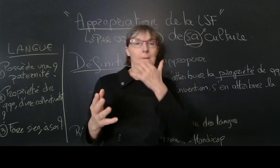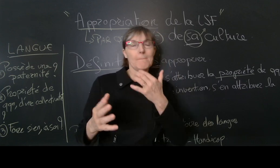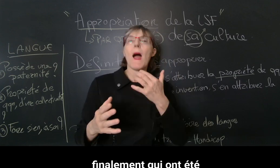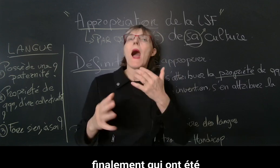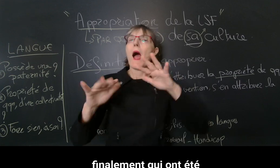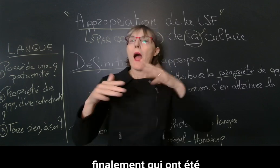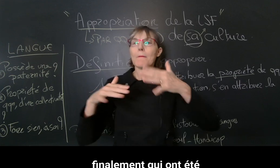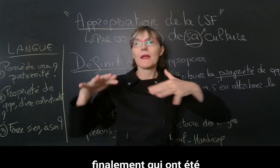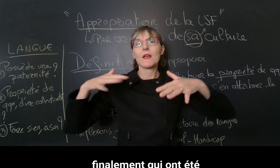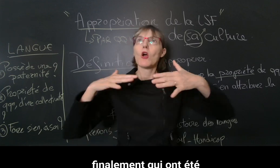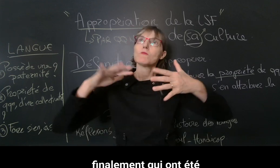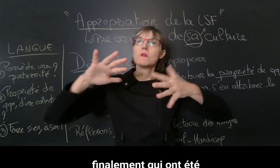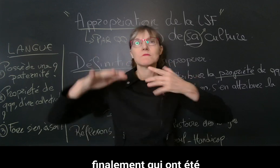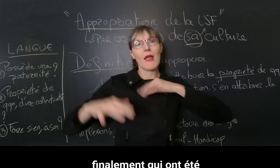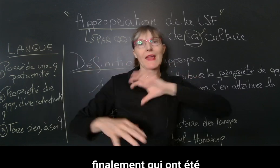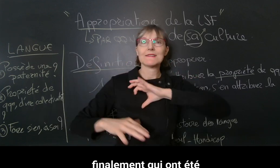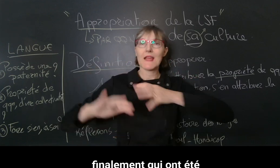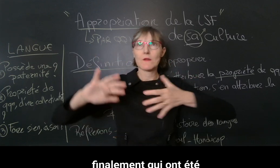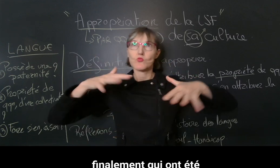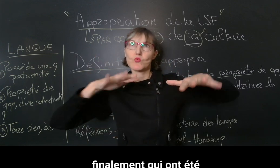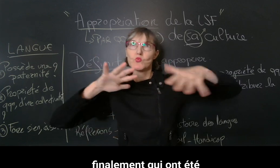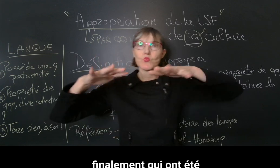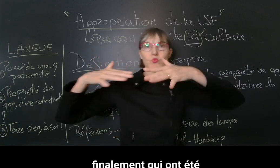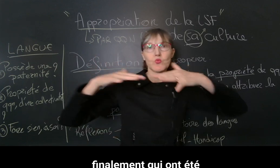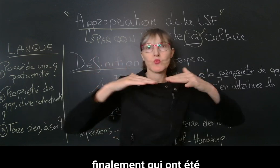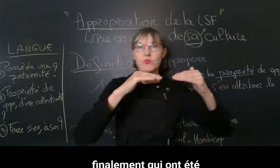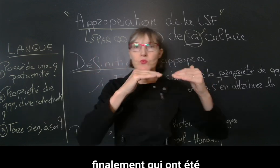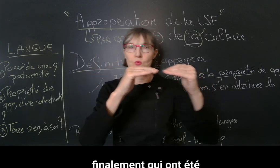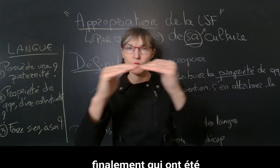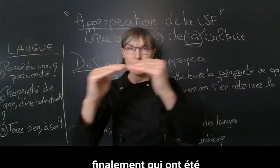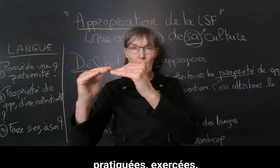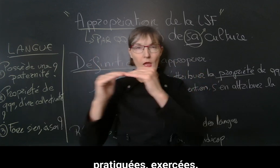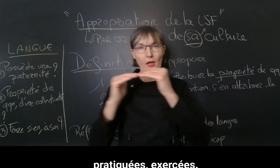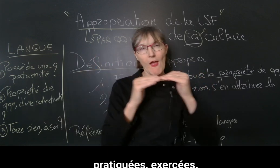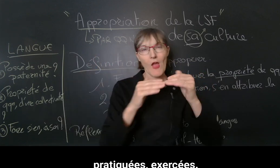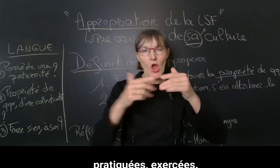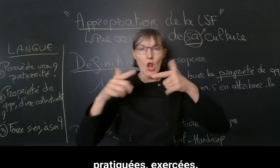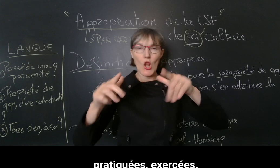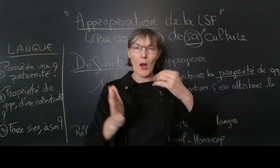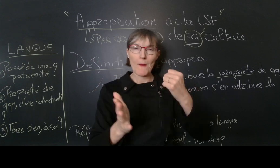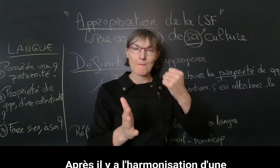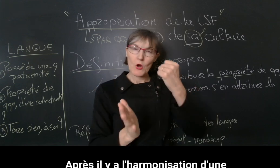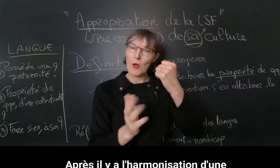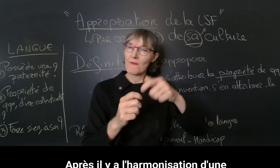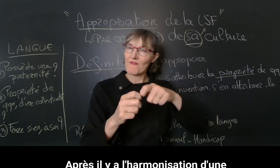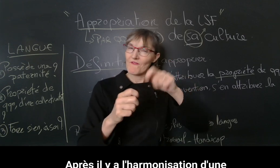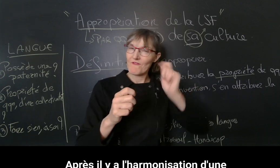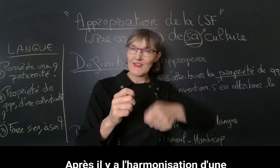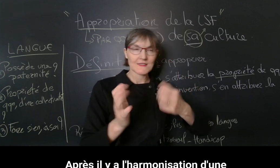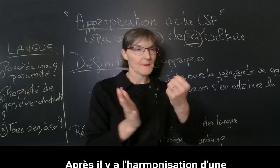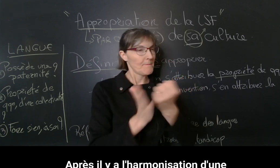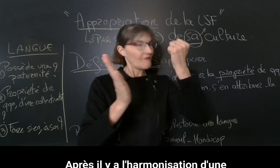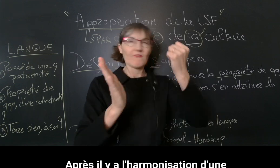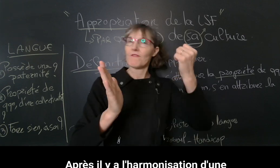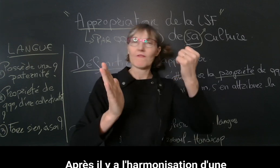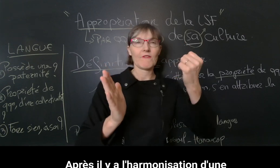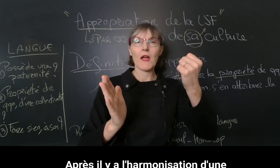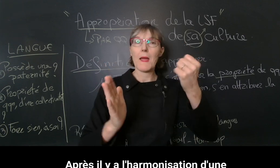finalement qui ont été qui ont été pratiqués exercés après il ya l'harmonisation d'une